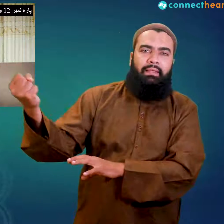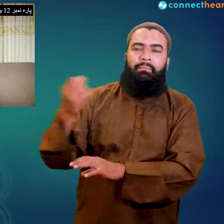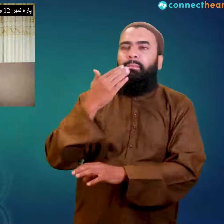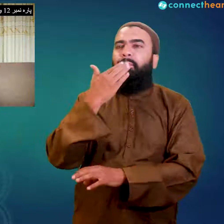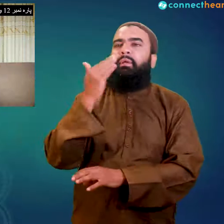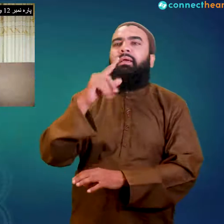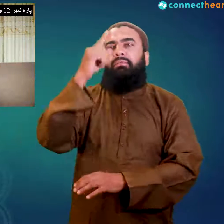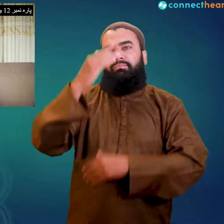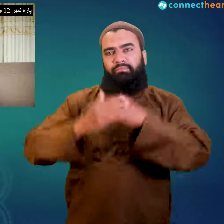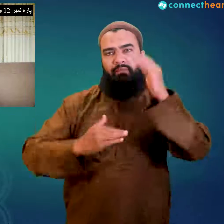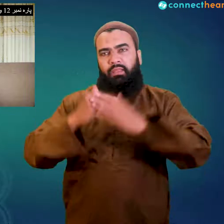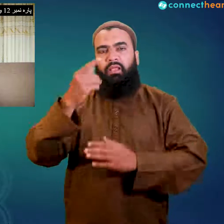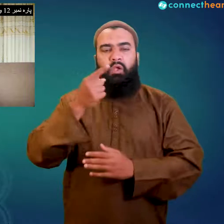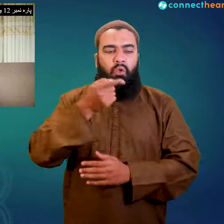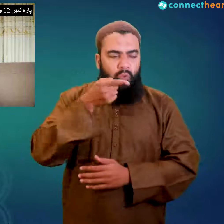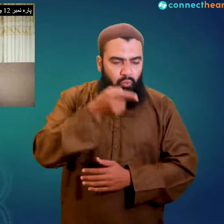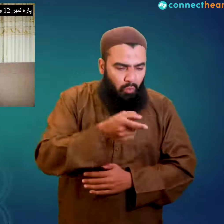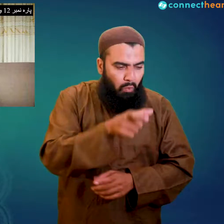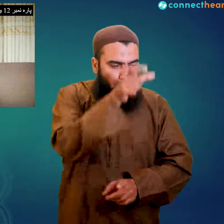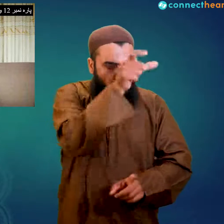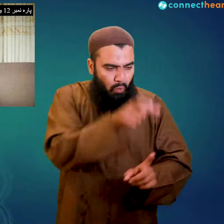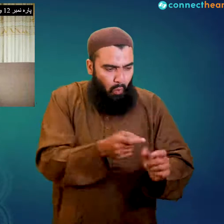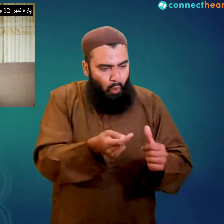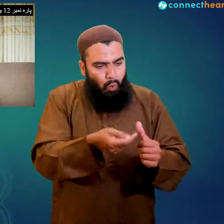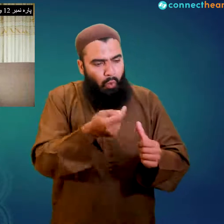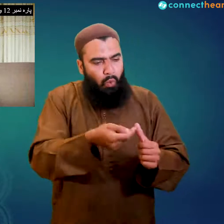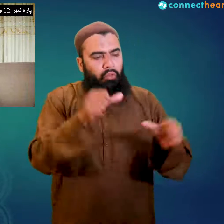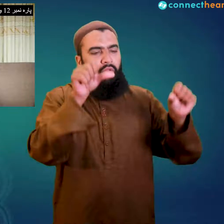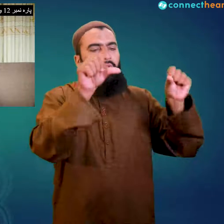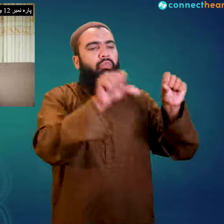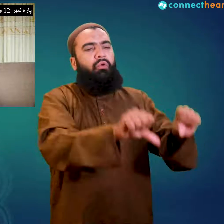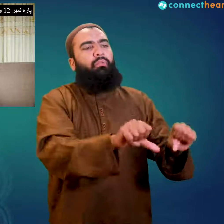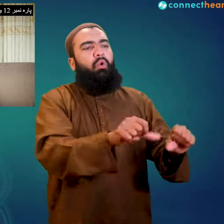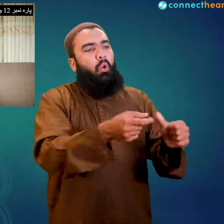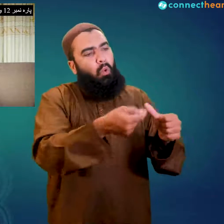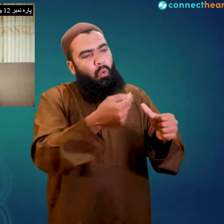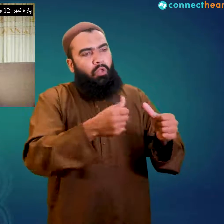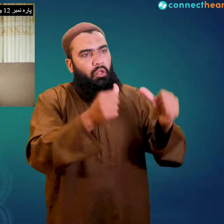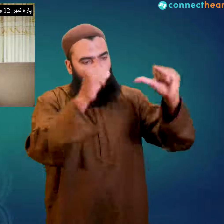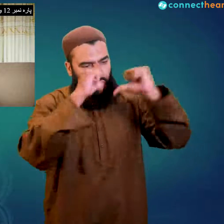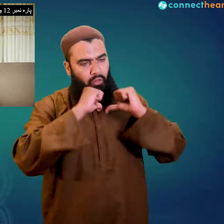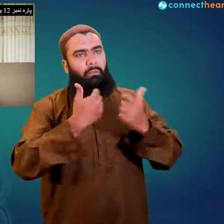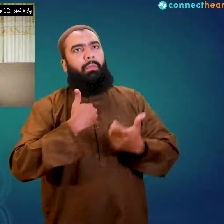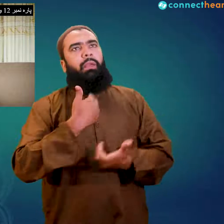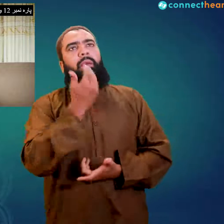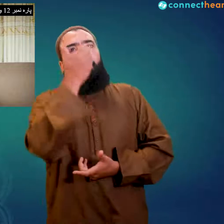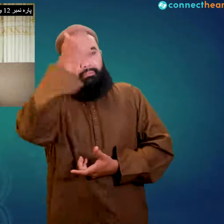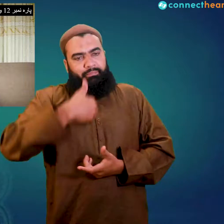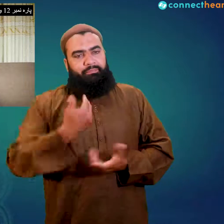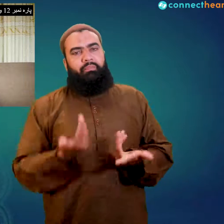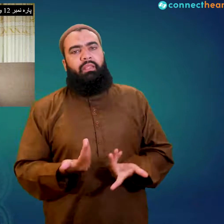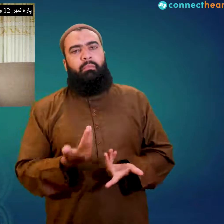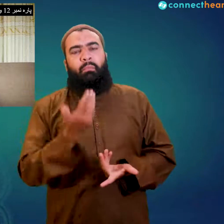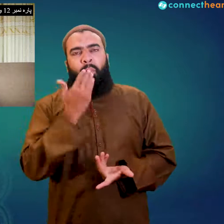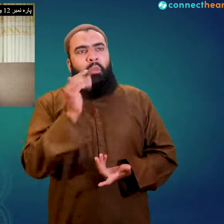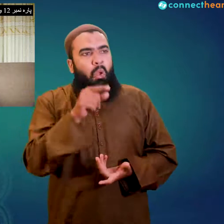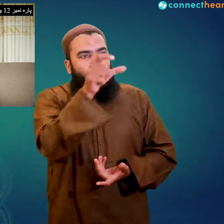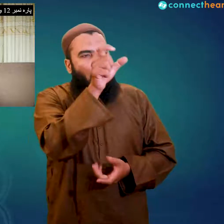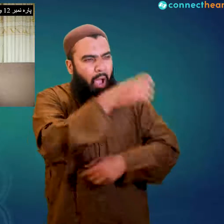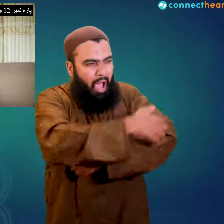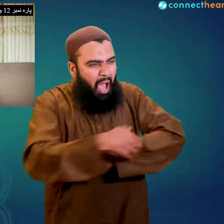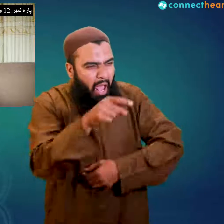ہے۔ دوسروں کے ساتھ تو ظلم ویسے ہی ناانصافی، اپنی ذات پر ظلم اللہ کی نافرمانی کر کے ہوتا ہے کہ یہ